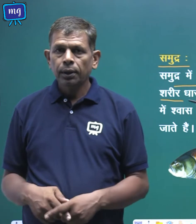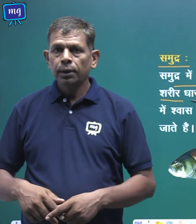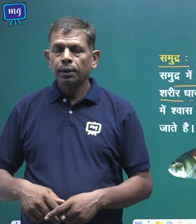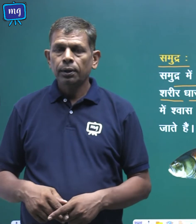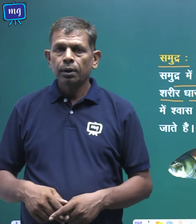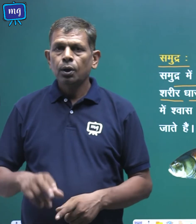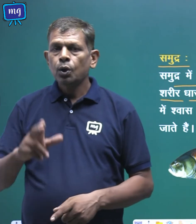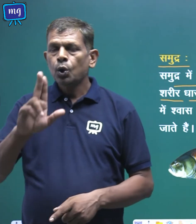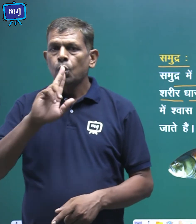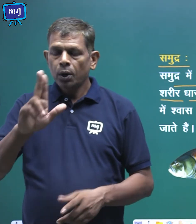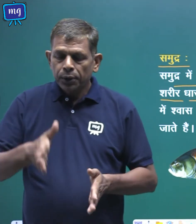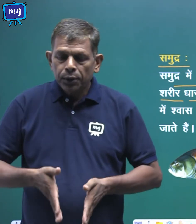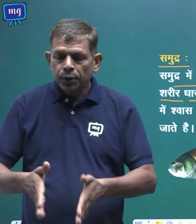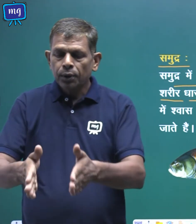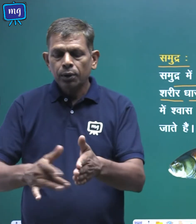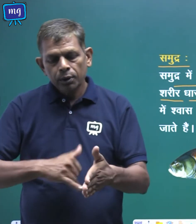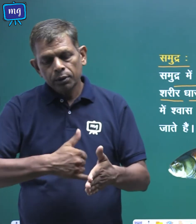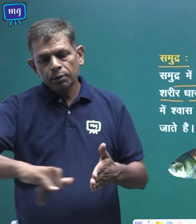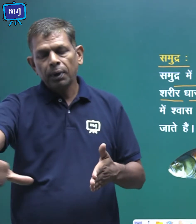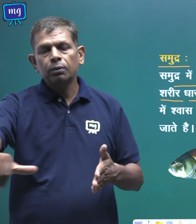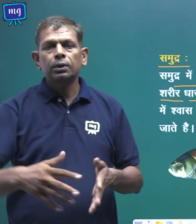धारा रेखीय होता है।